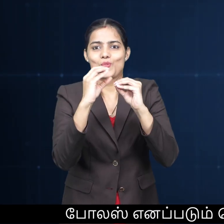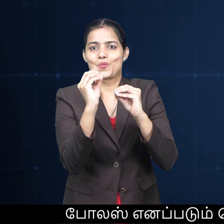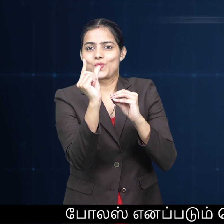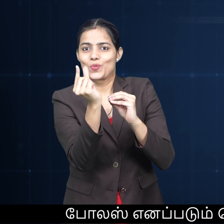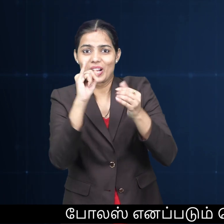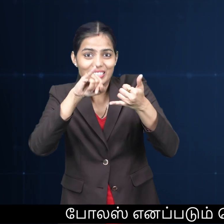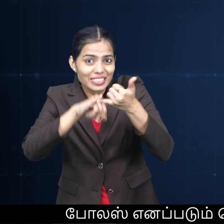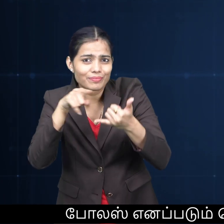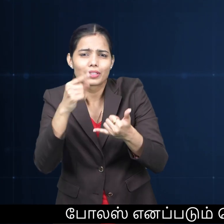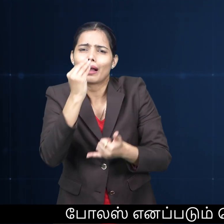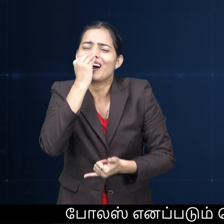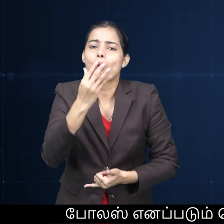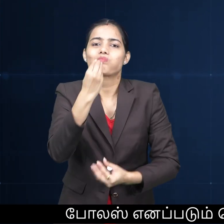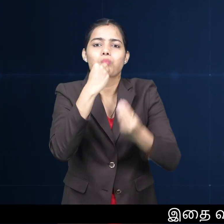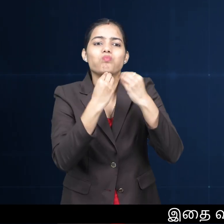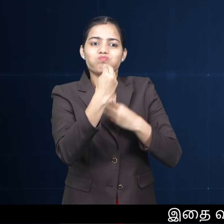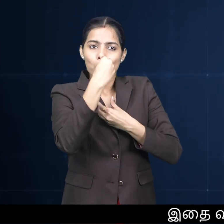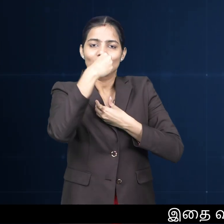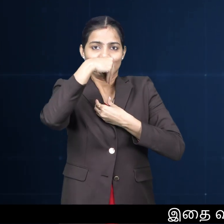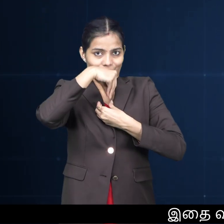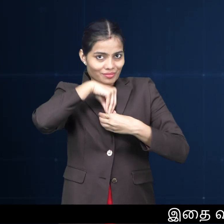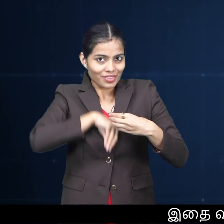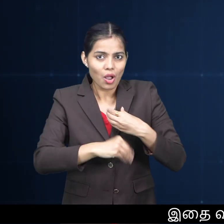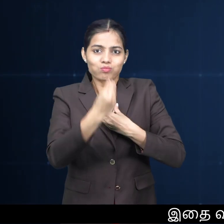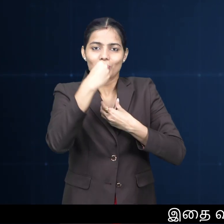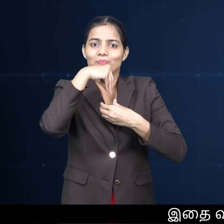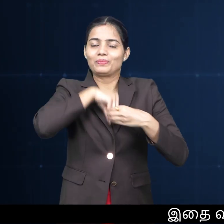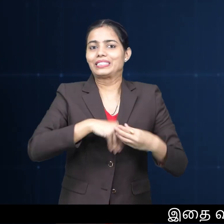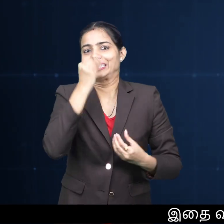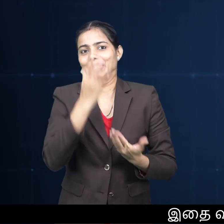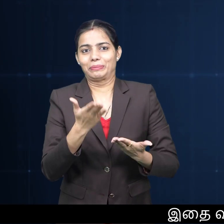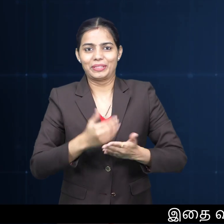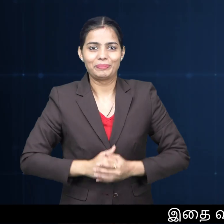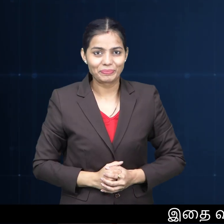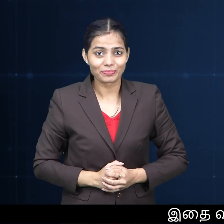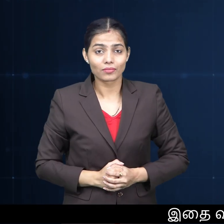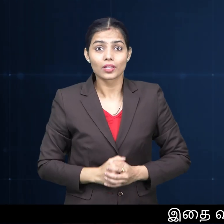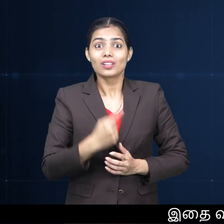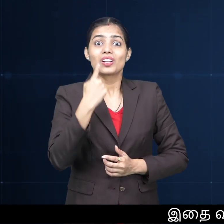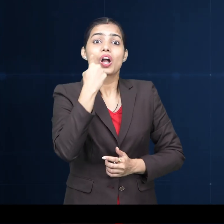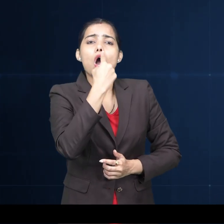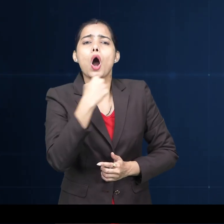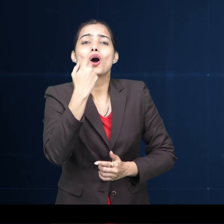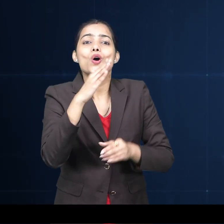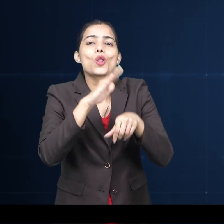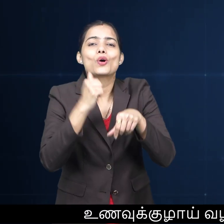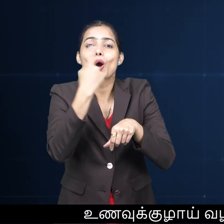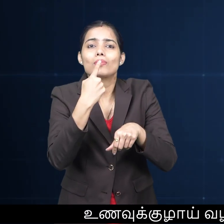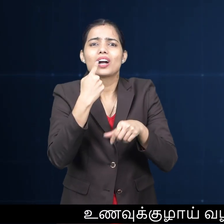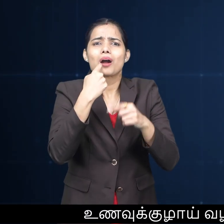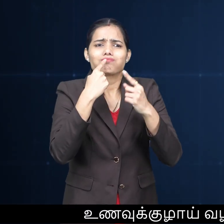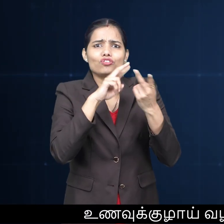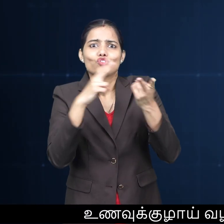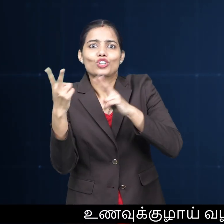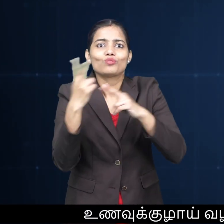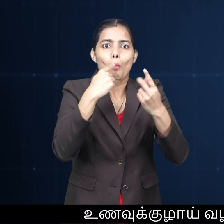மாற்றுகின்றன. இது உணவு கவளம் என்று அழைக்கப்படுகிறது. இது விழுங்குவதற்கு எளிதானது. உணவு கவளம்